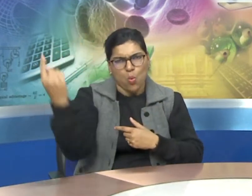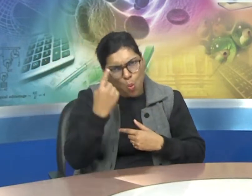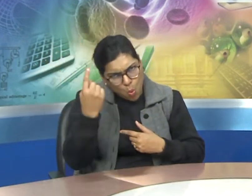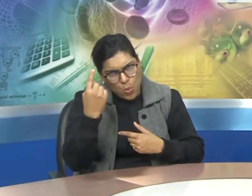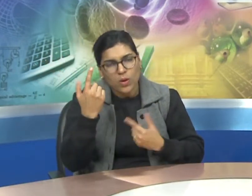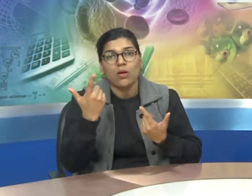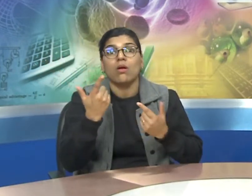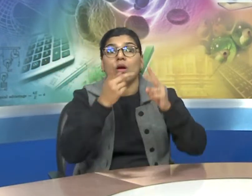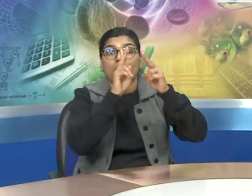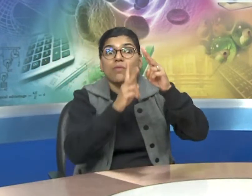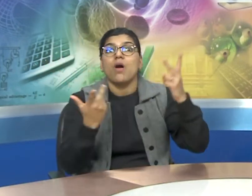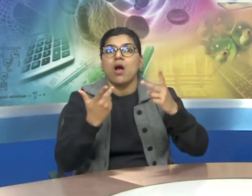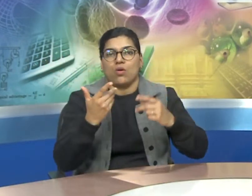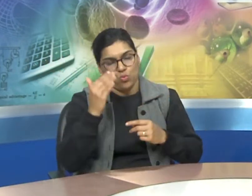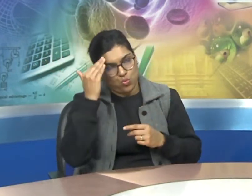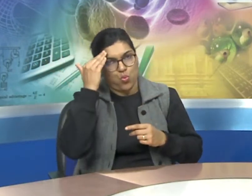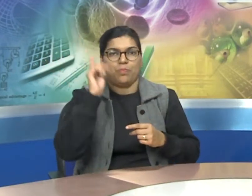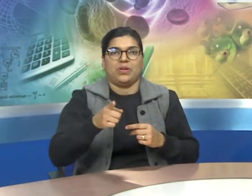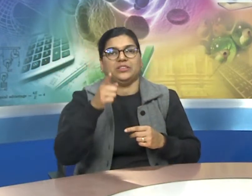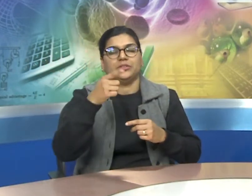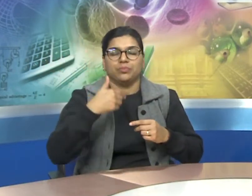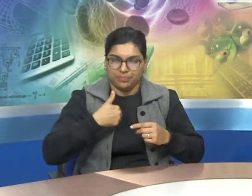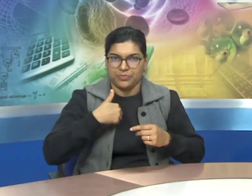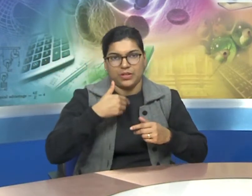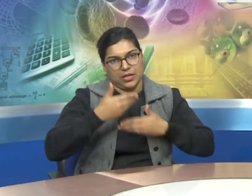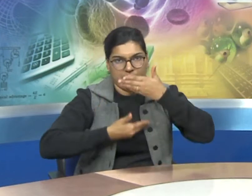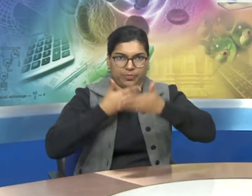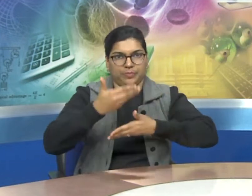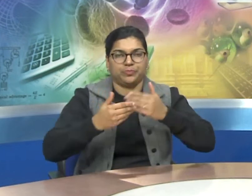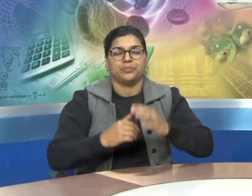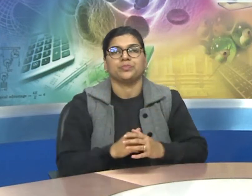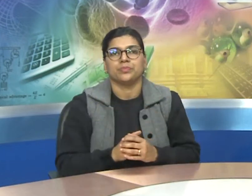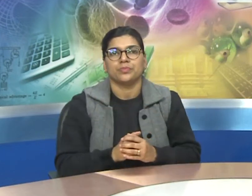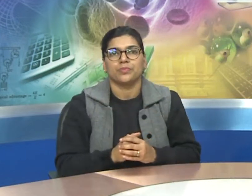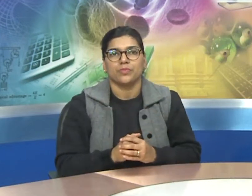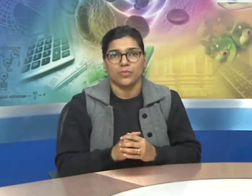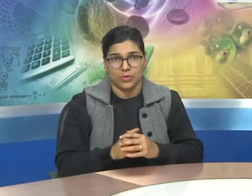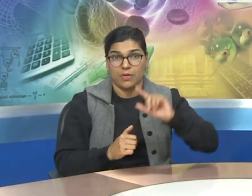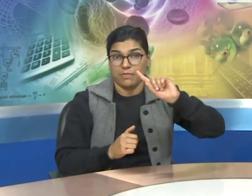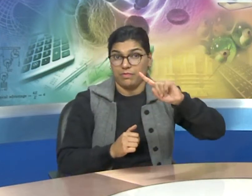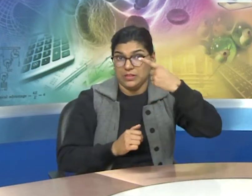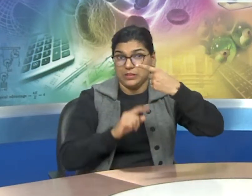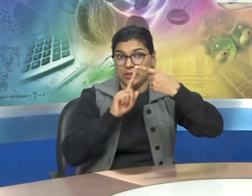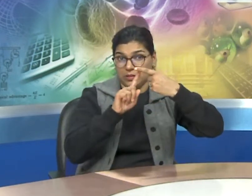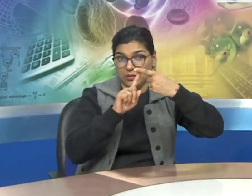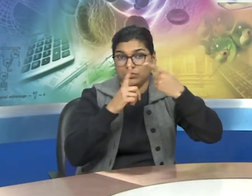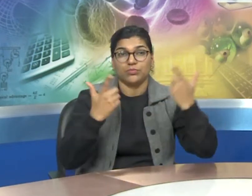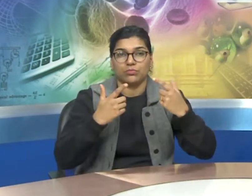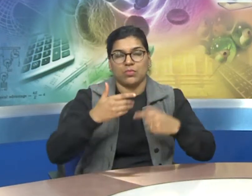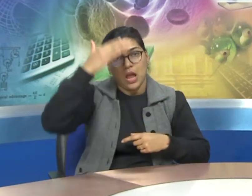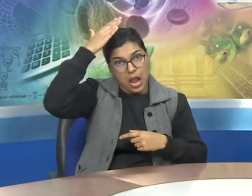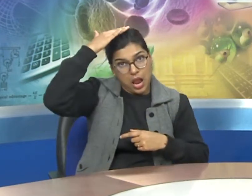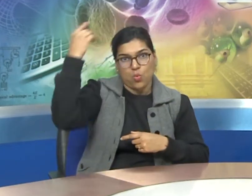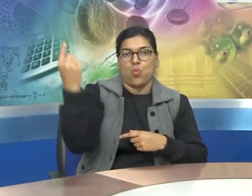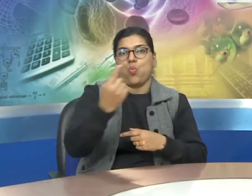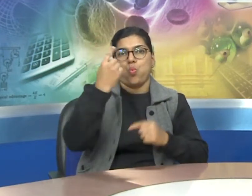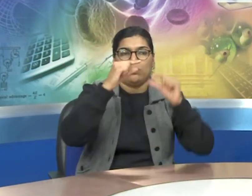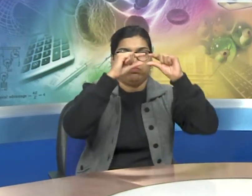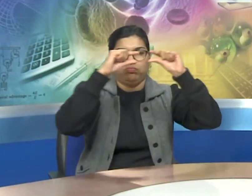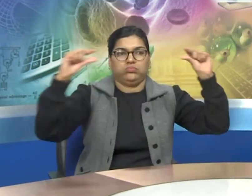you, whether the title slide, the title and the content slides. So we'll learn all this one by one. The first